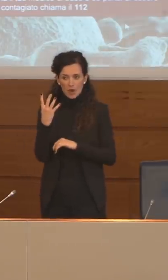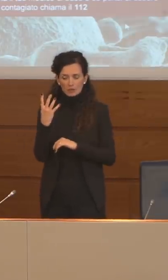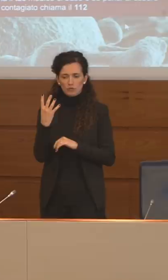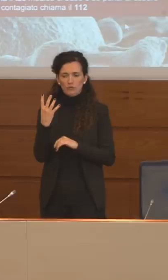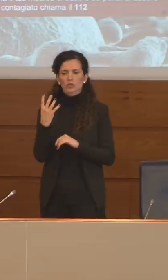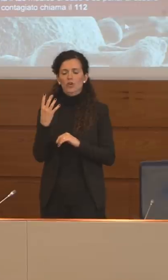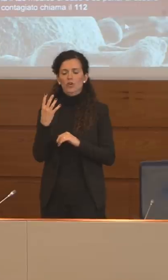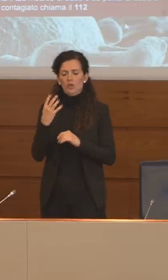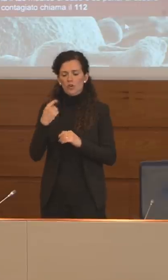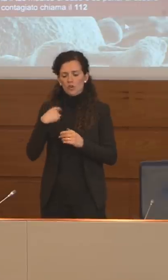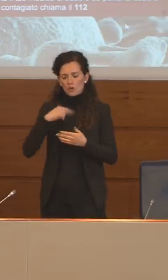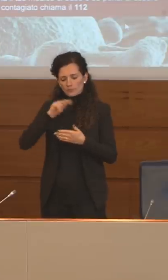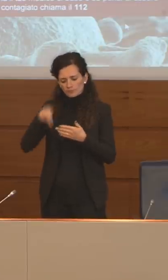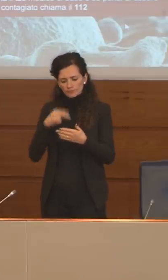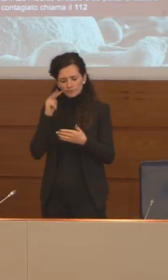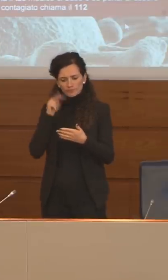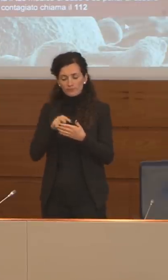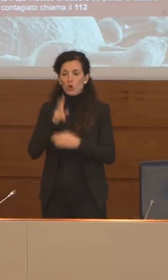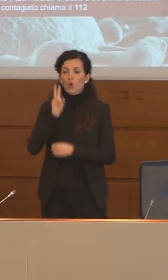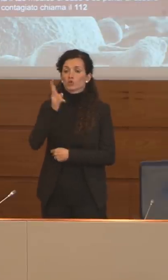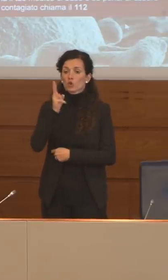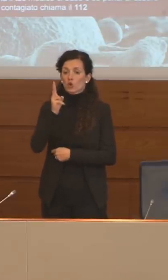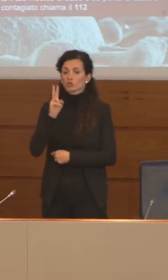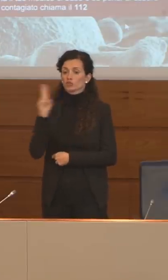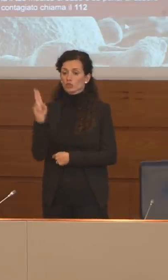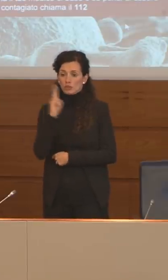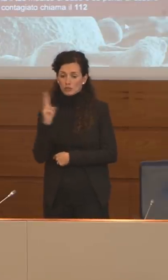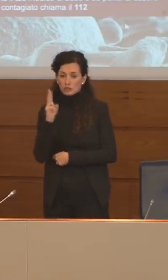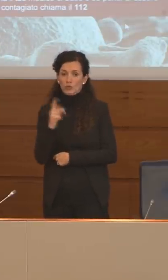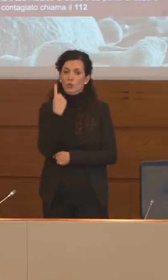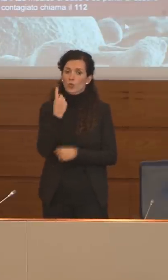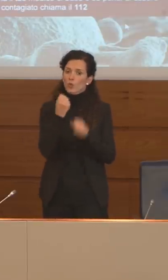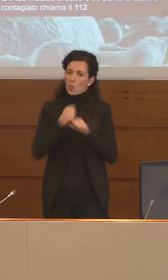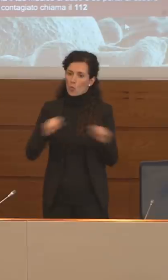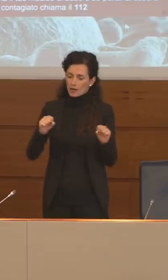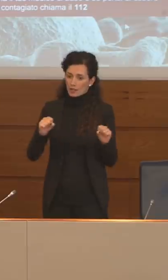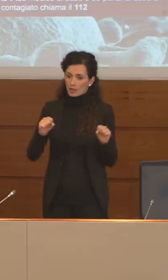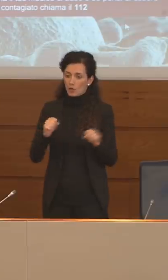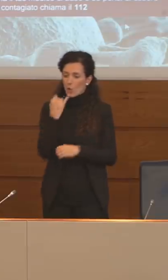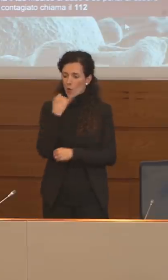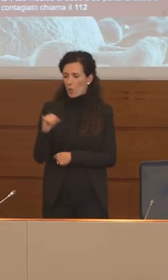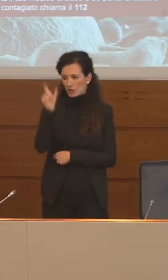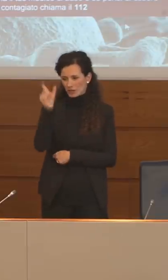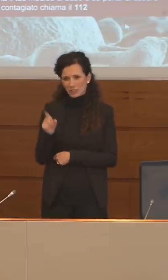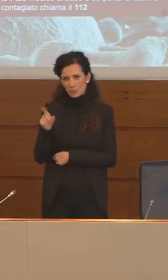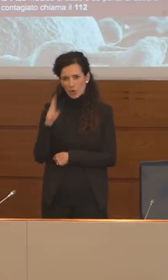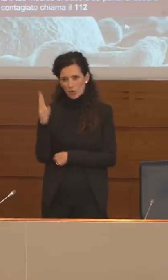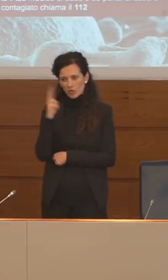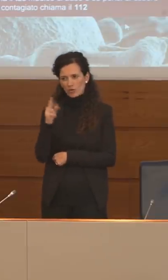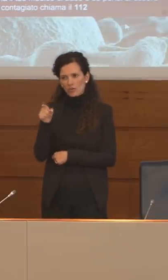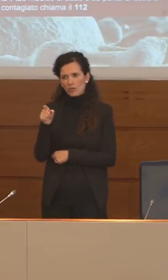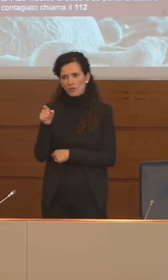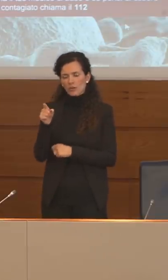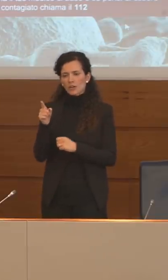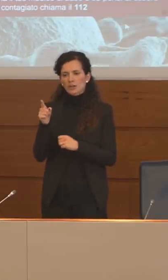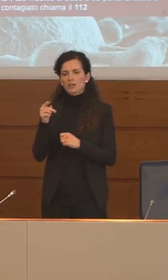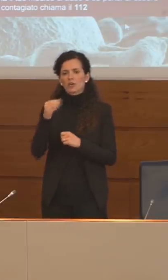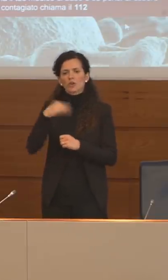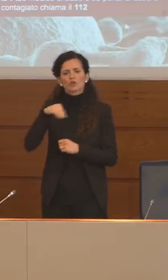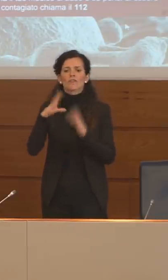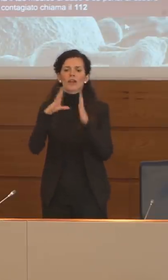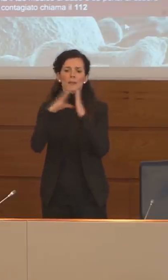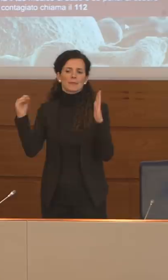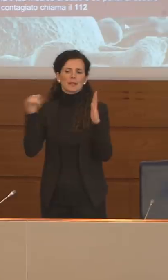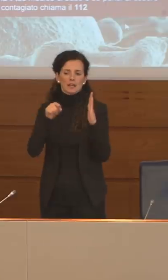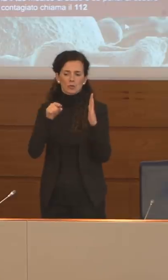registrato 12 deceduti è un guarito l'ultimo deceduto noi lo conteggiamo in emilia romagna ma è un